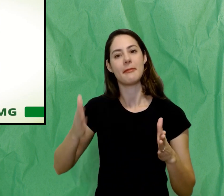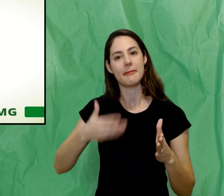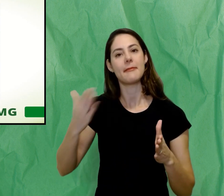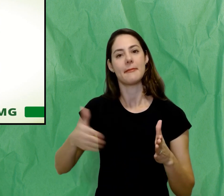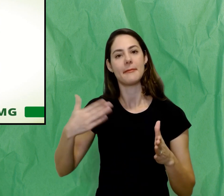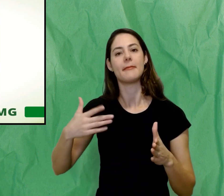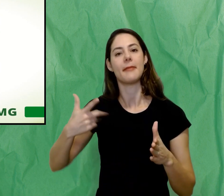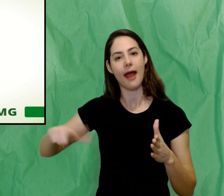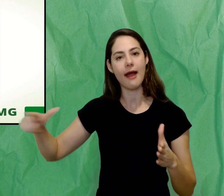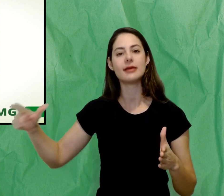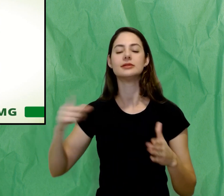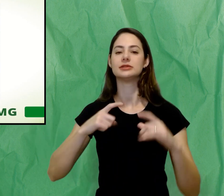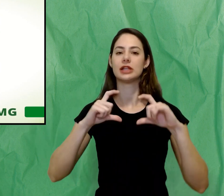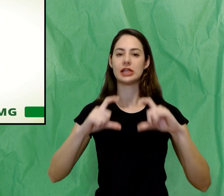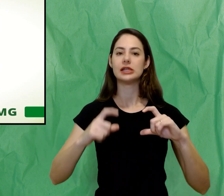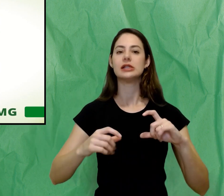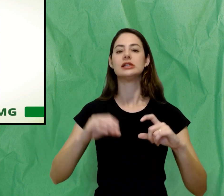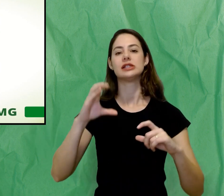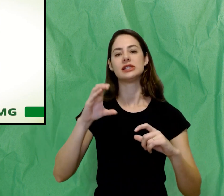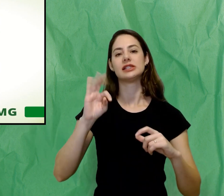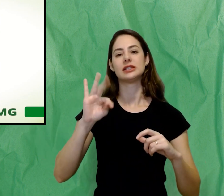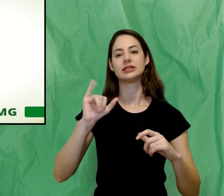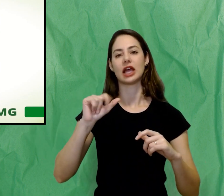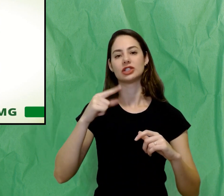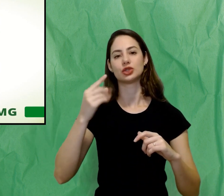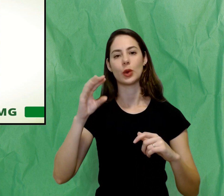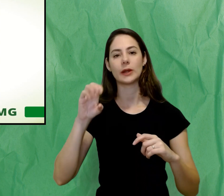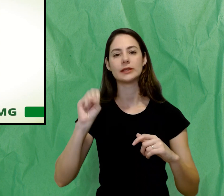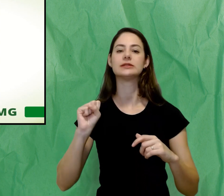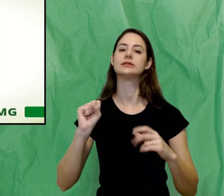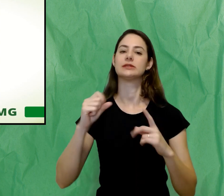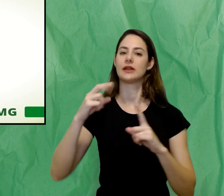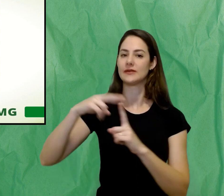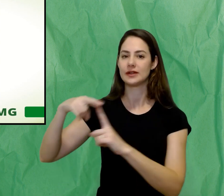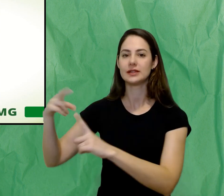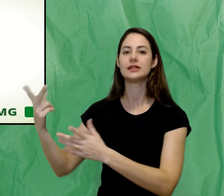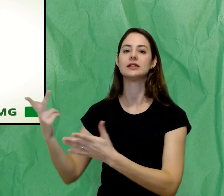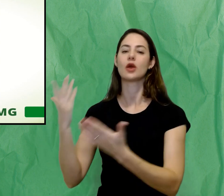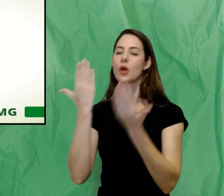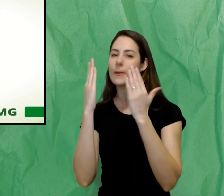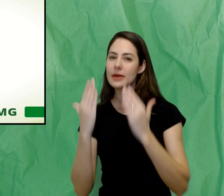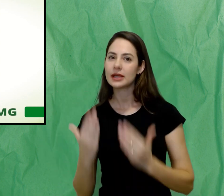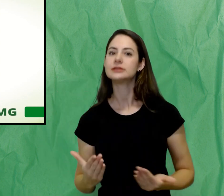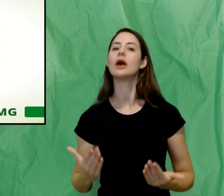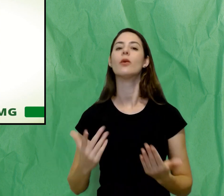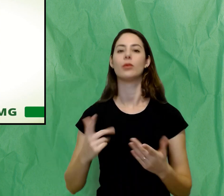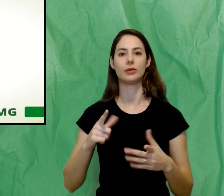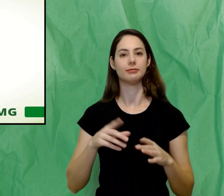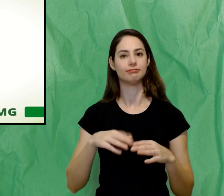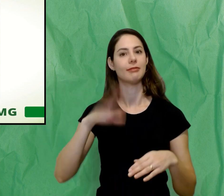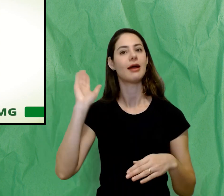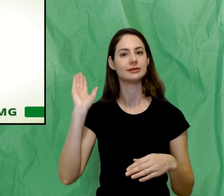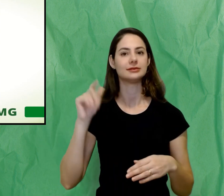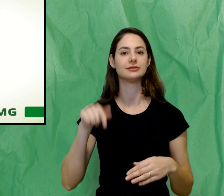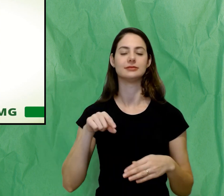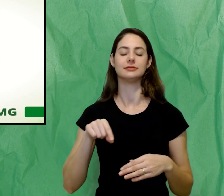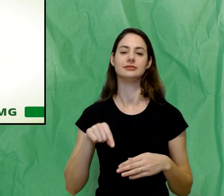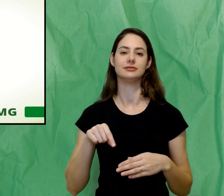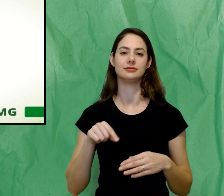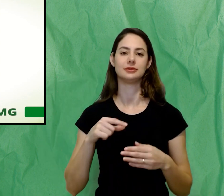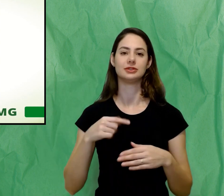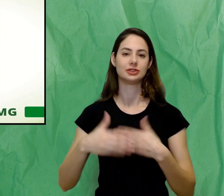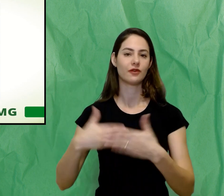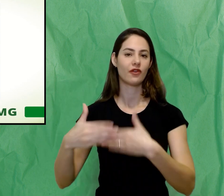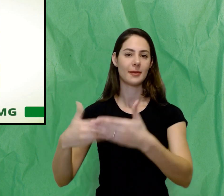apresenta citações, referências, analogias. Então, é muito comum que esse seja